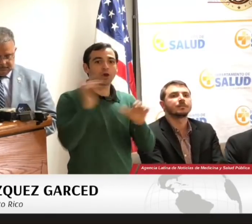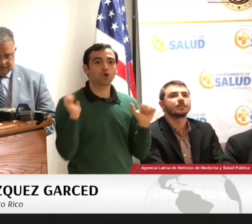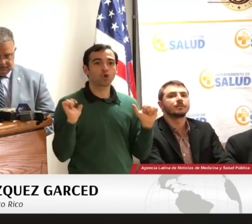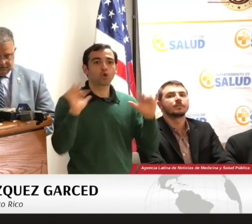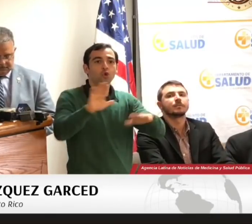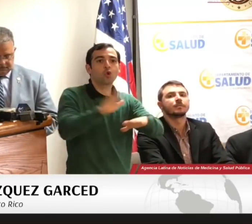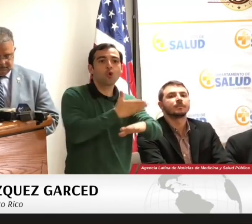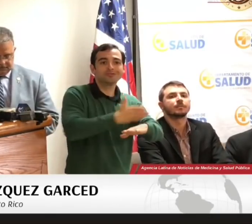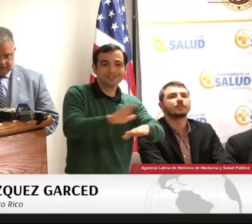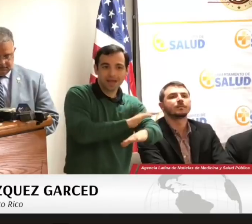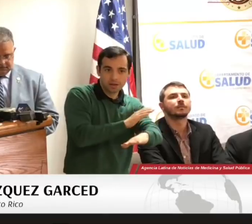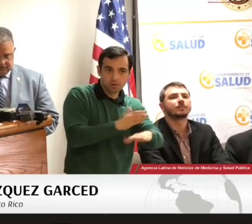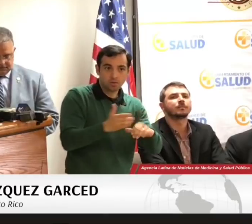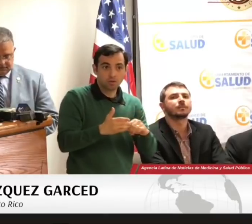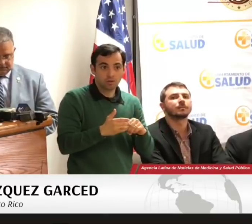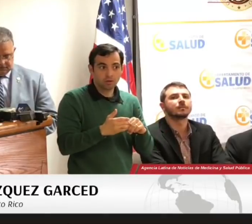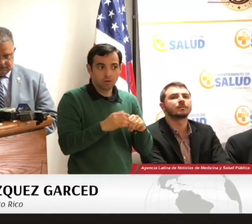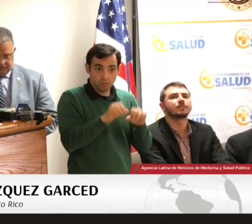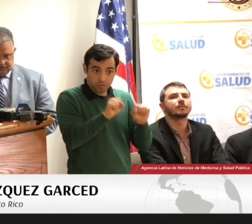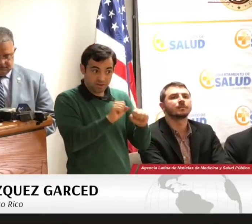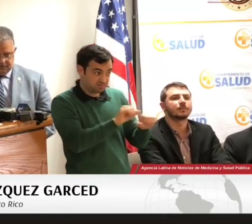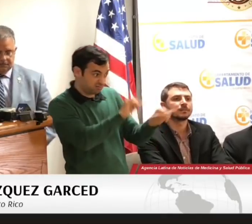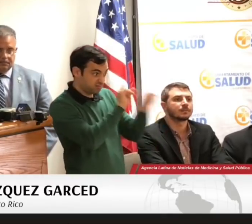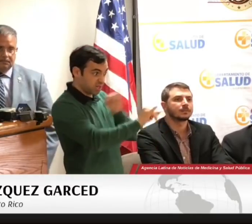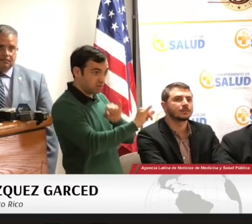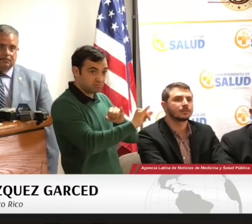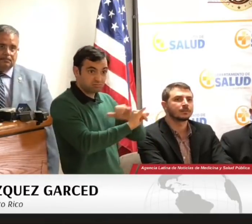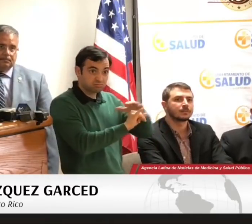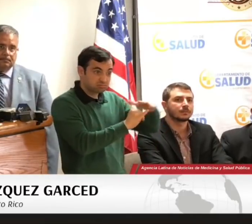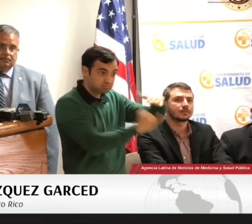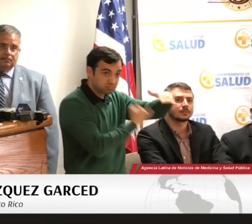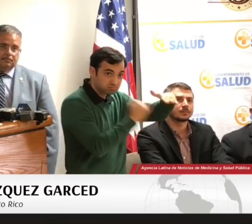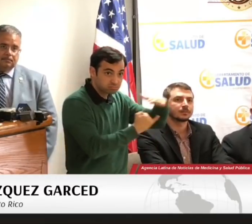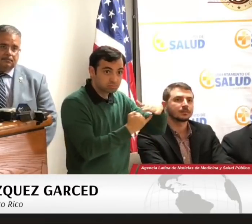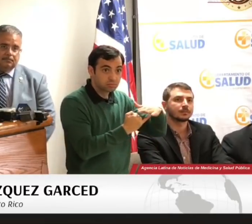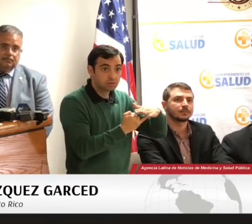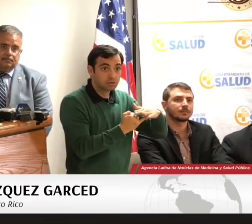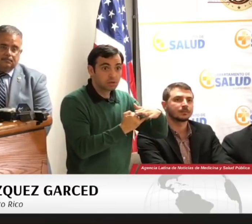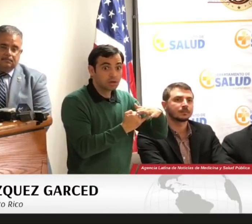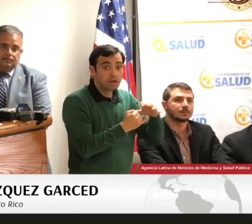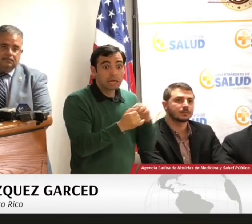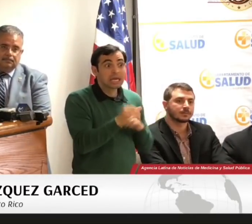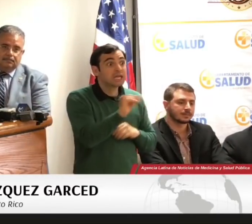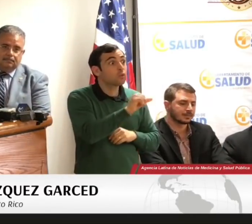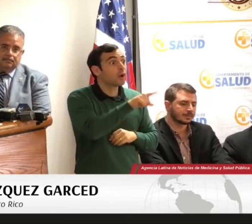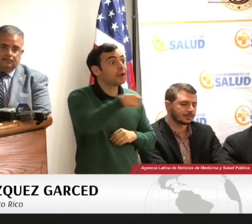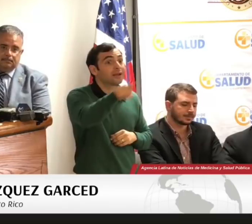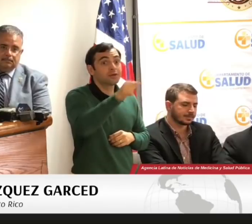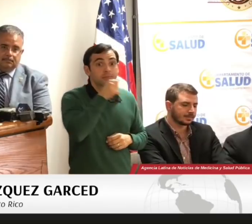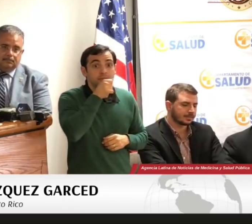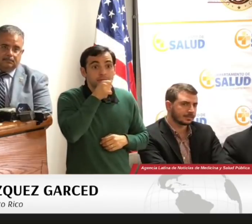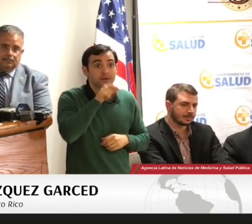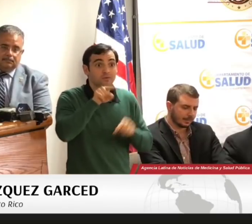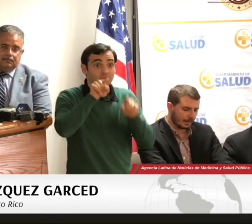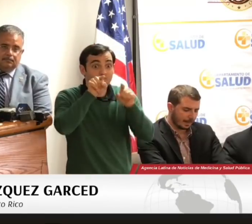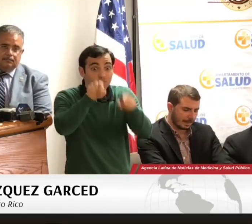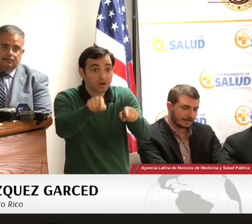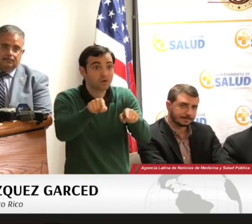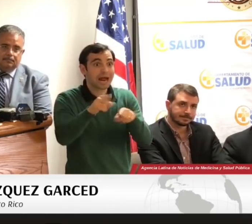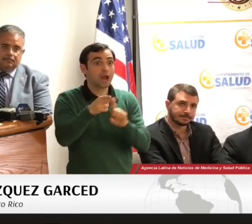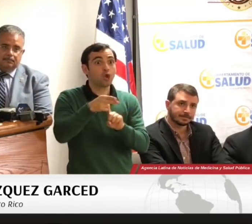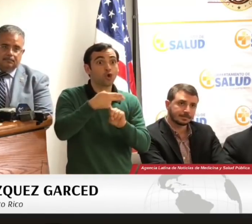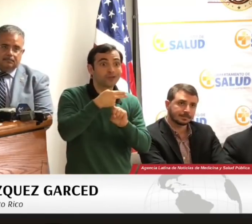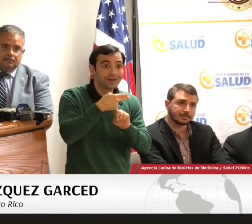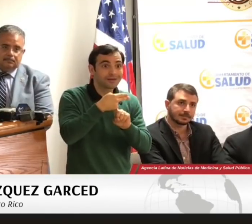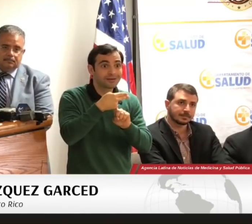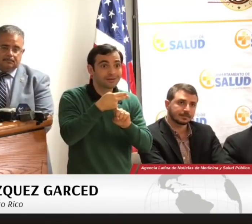Puedo usar de ejemplo a los compañeros periodistas del Centro de Periodismo Investigativo que estuvieron en el mismo hotel de una persona que resultó positivo y sin